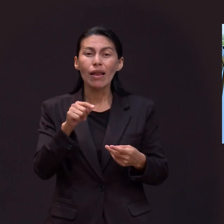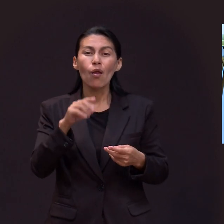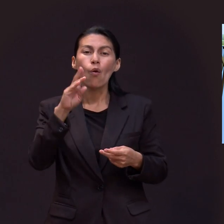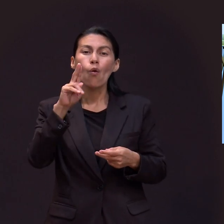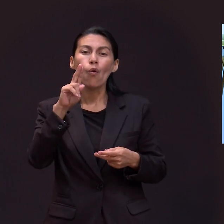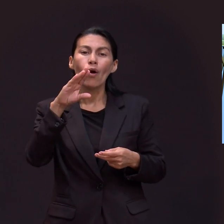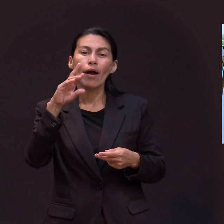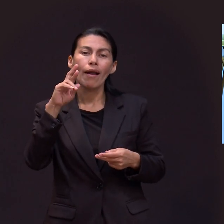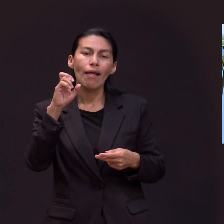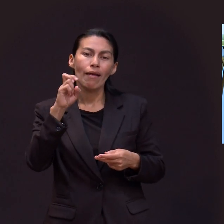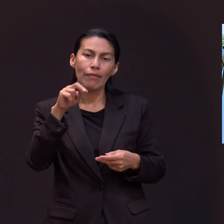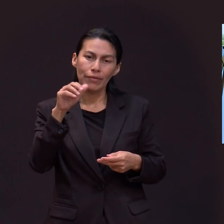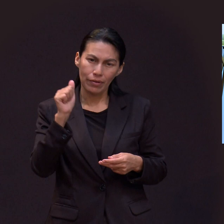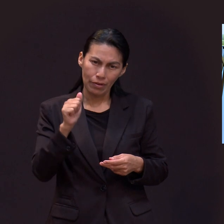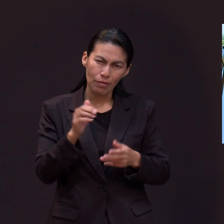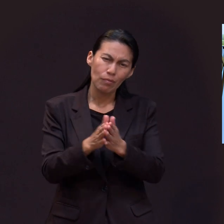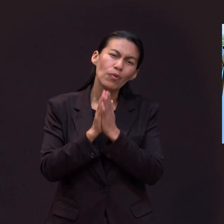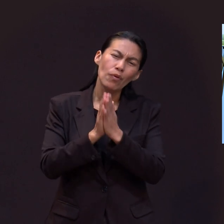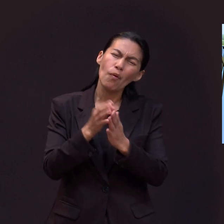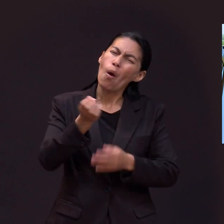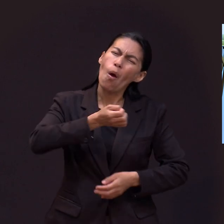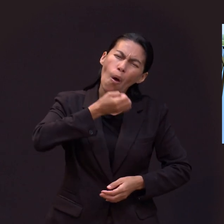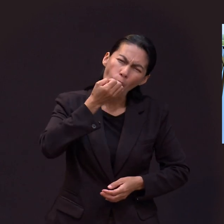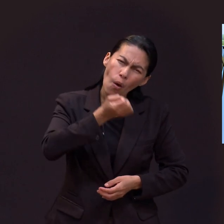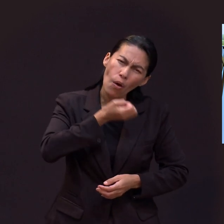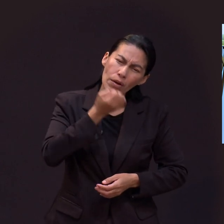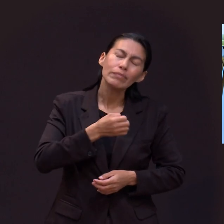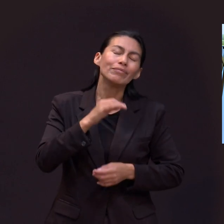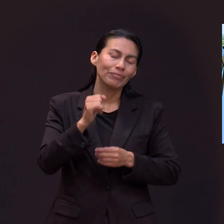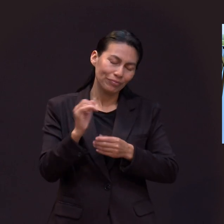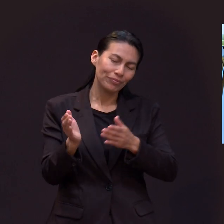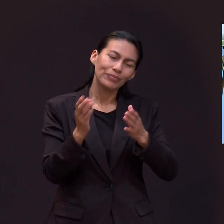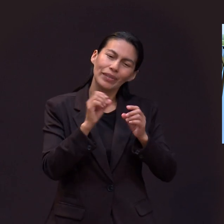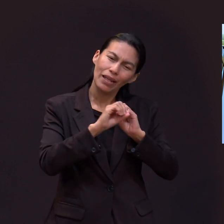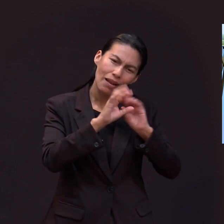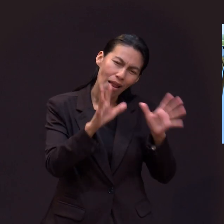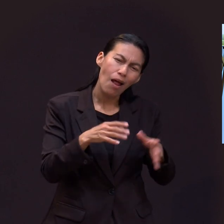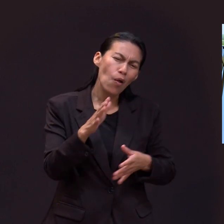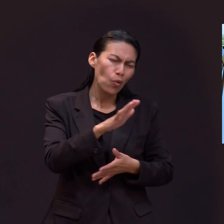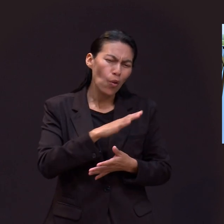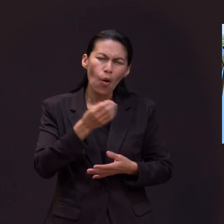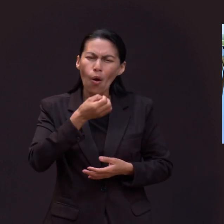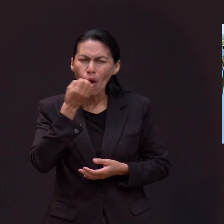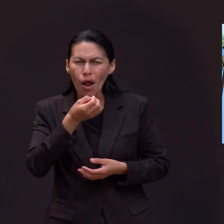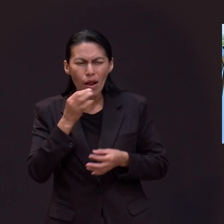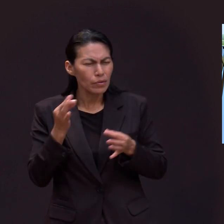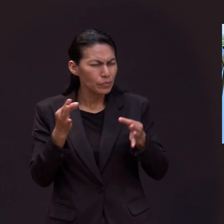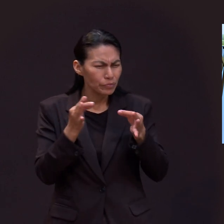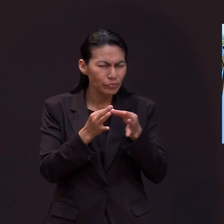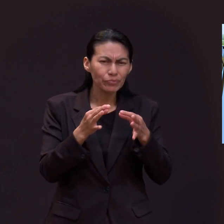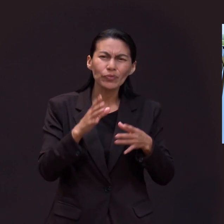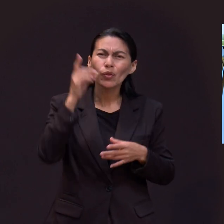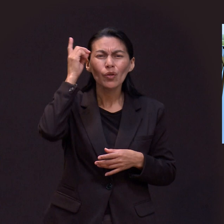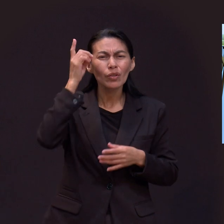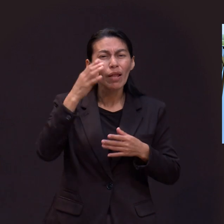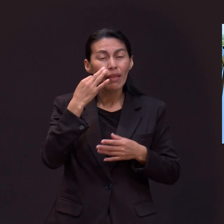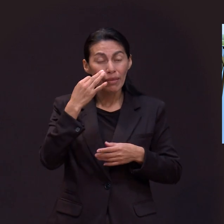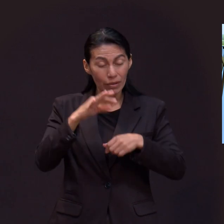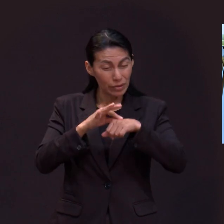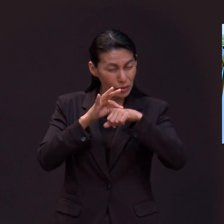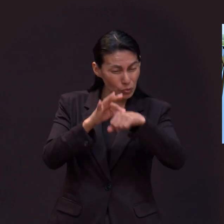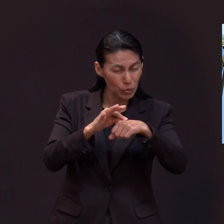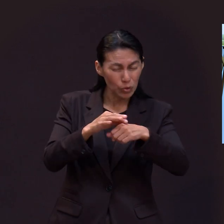sonia porque esa es la voluntad de dios que dios manifieste su gracia y que es testimonio de